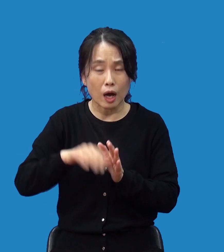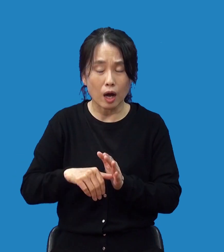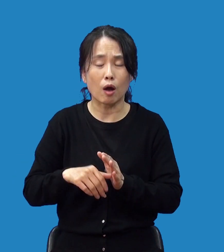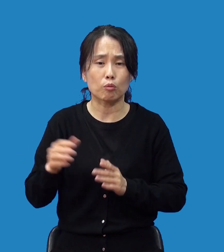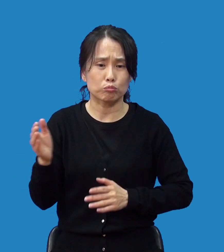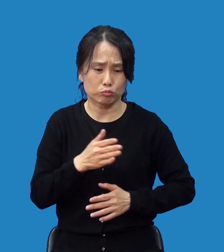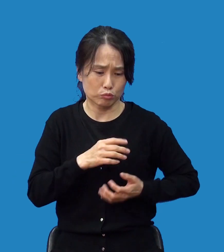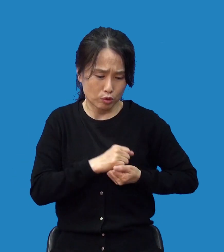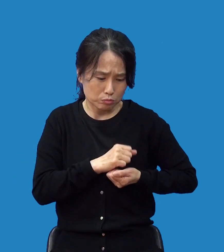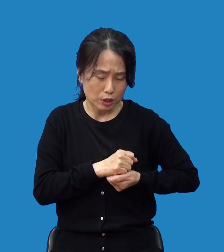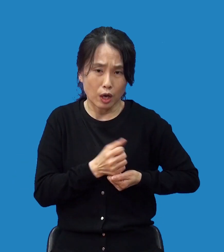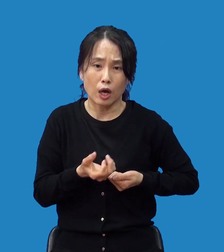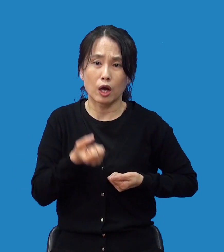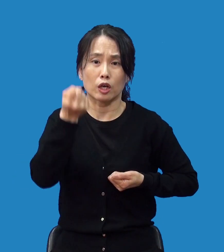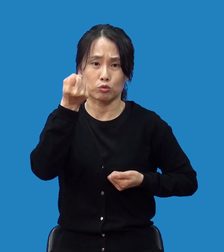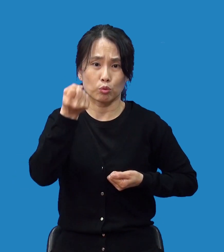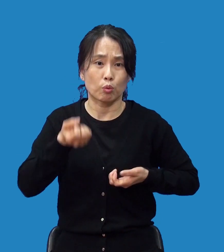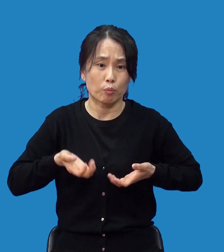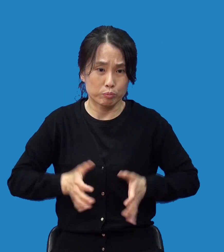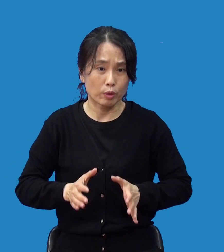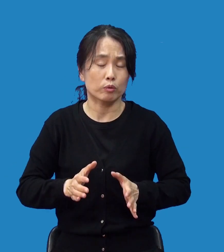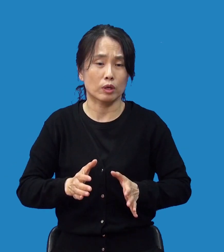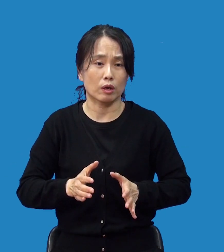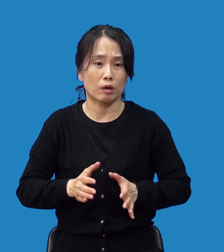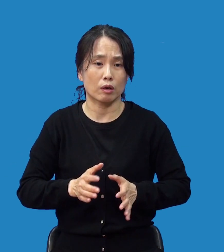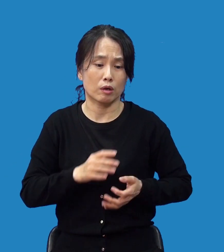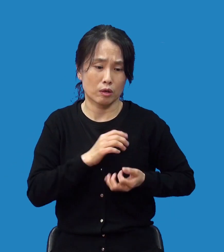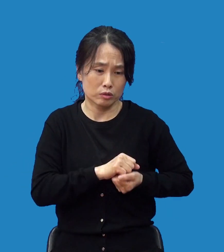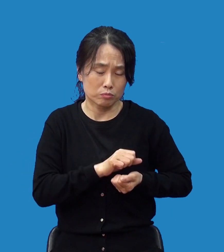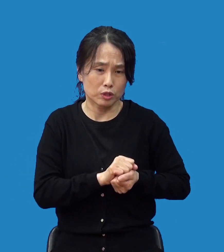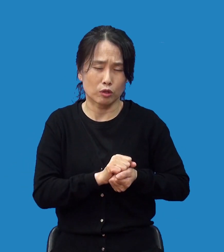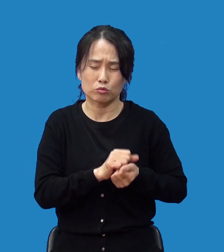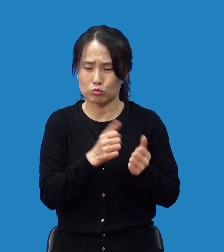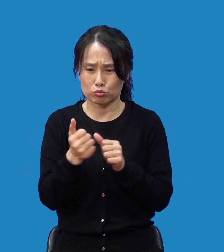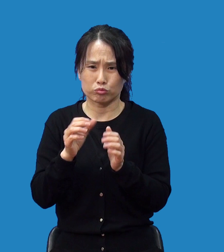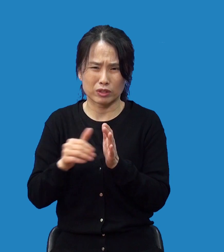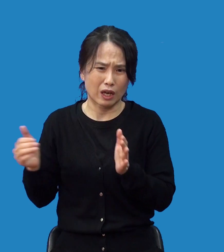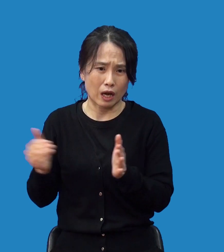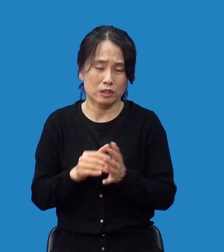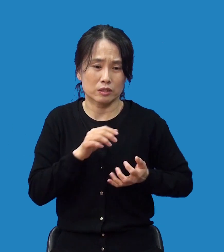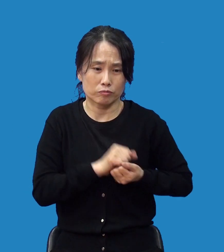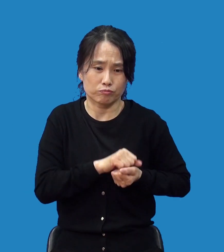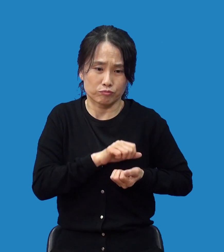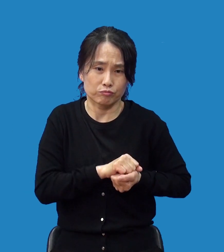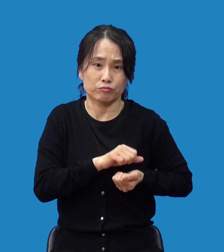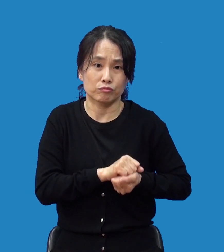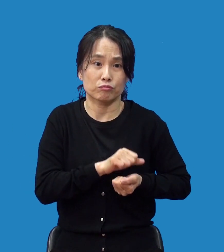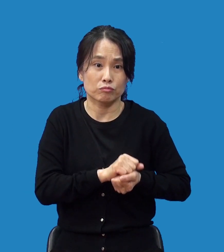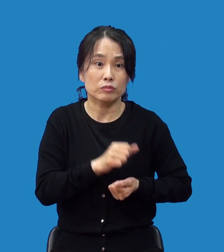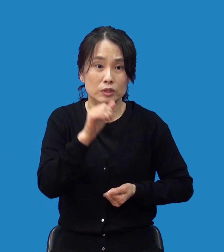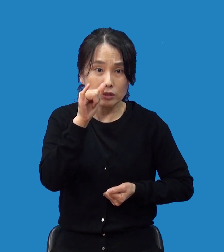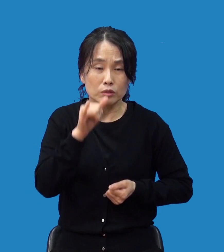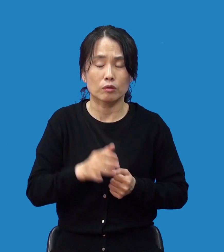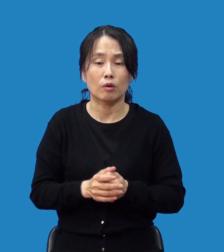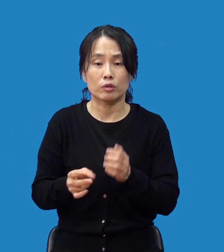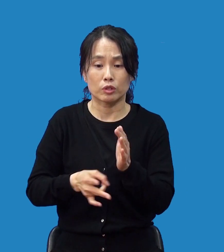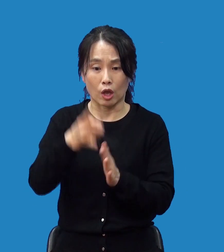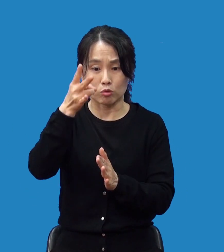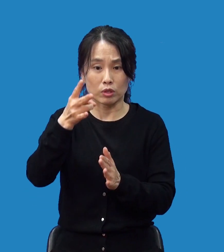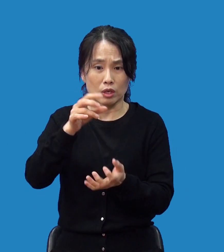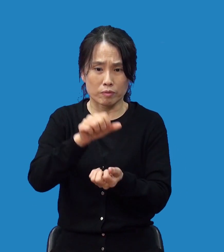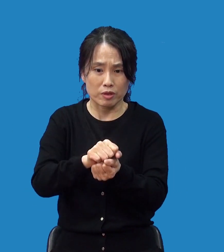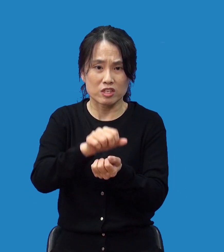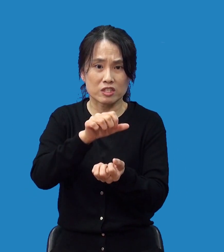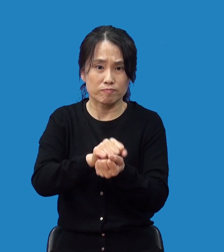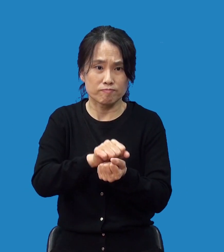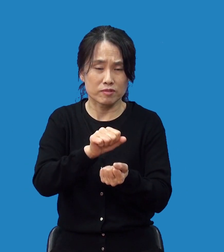때부터 우리가 죽을 때까지 뛰는 게 심장 아닙니까? 예루살렘의 심장에